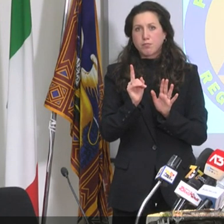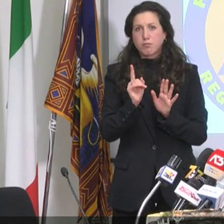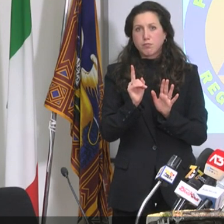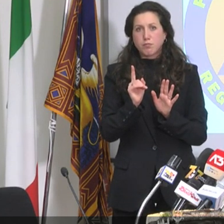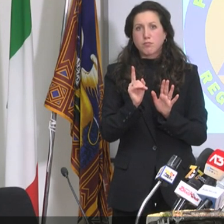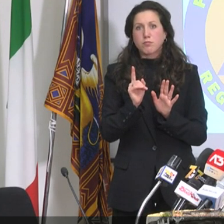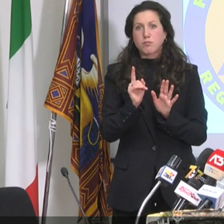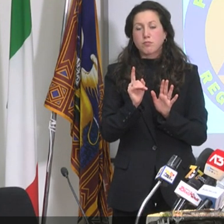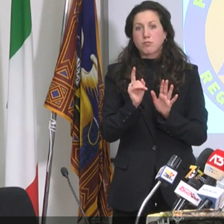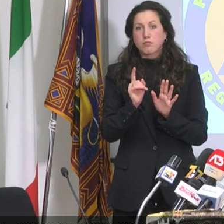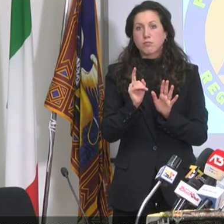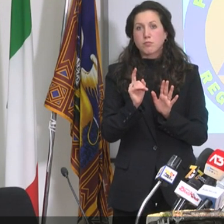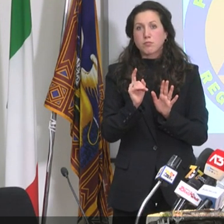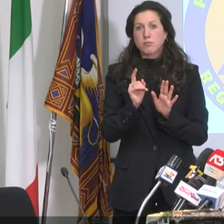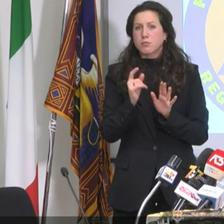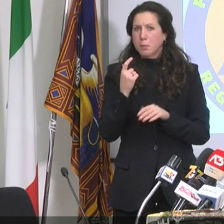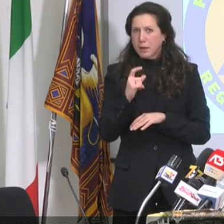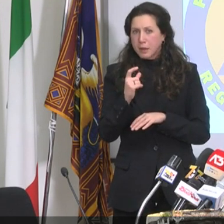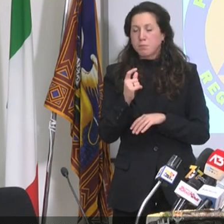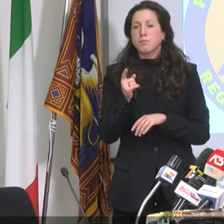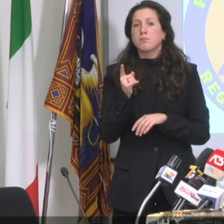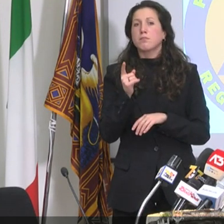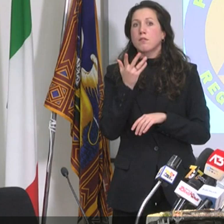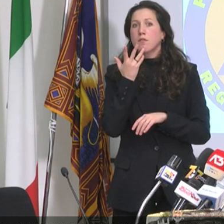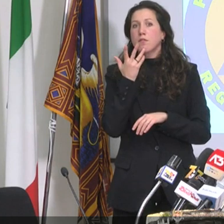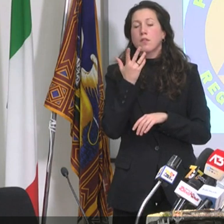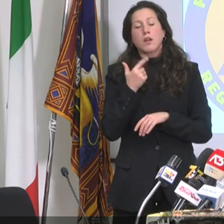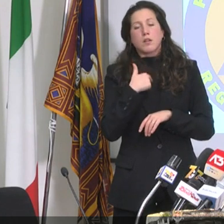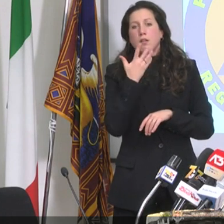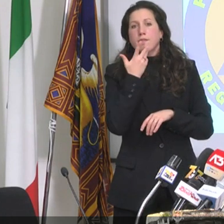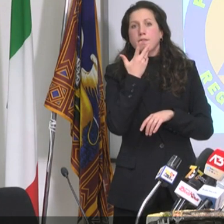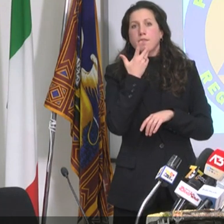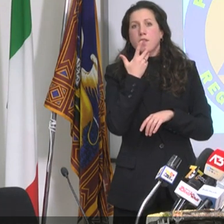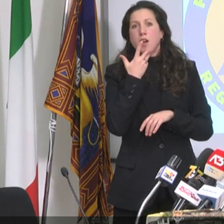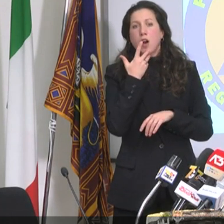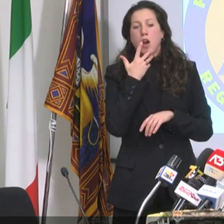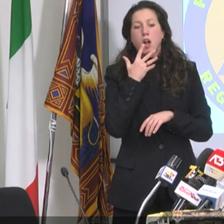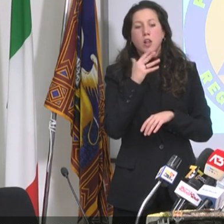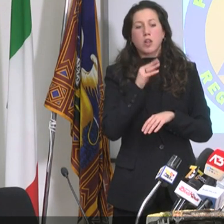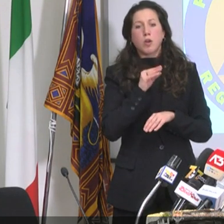in quanto spesso chiedeva di essere assegnato ad un'area non Covid.